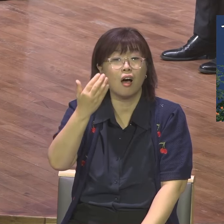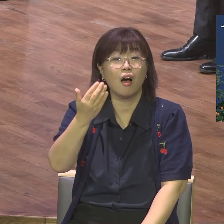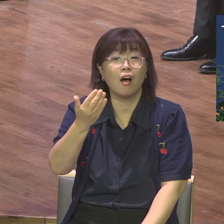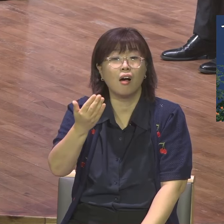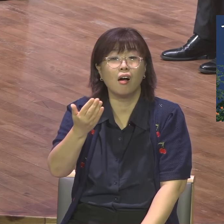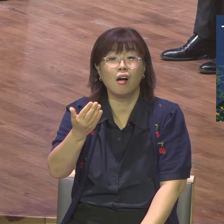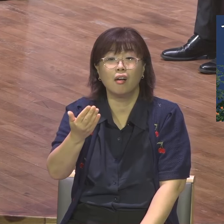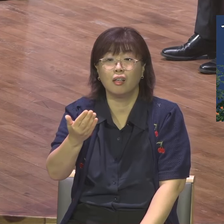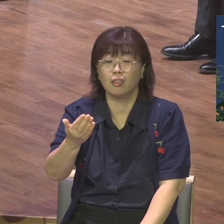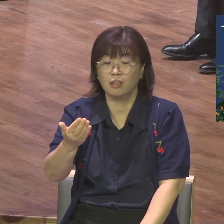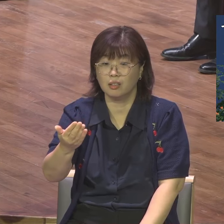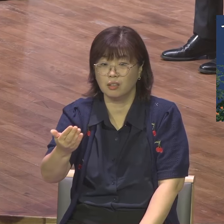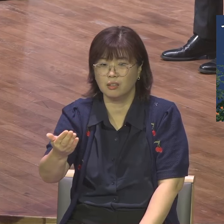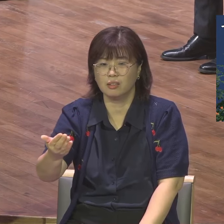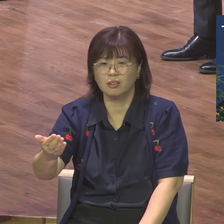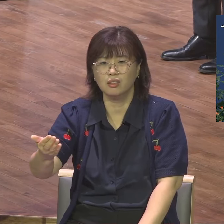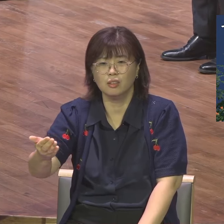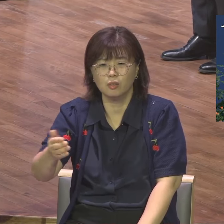노래하나